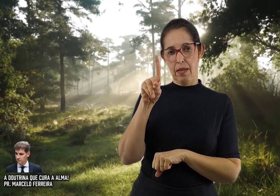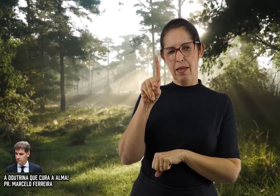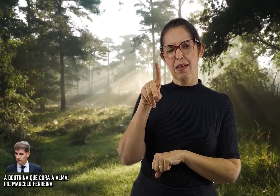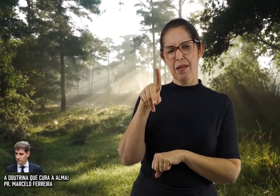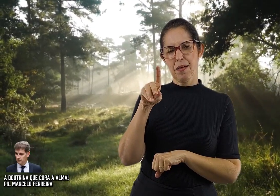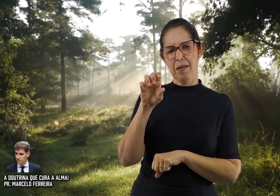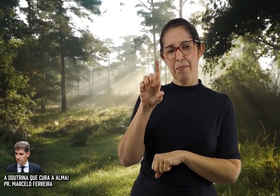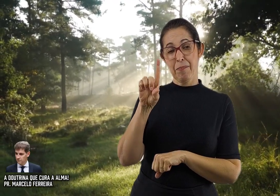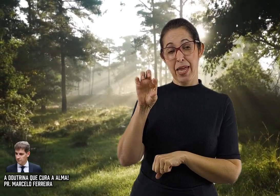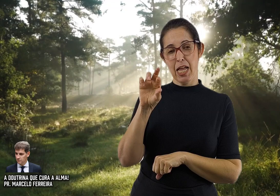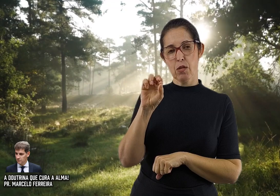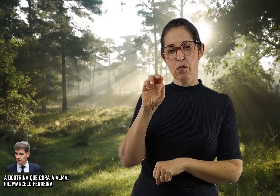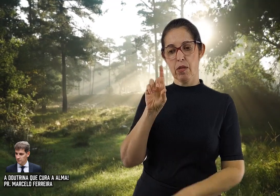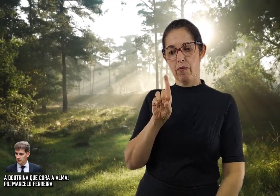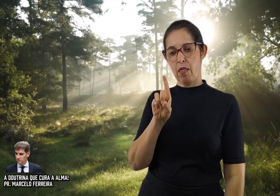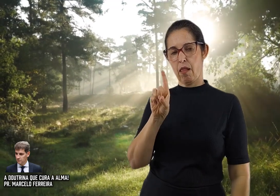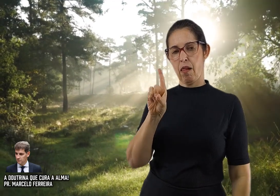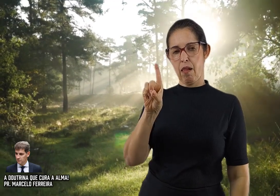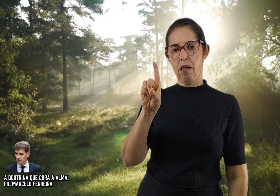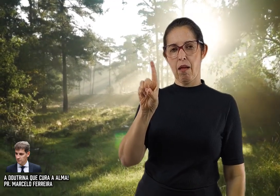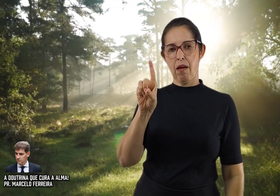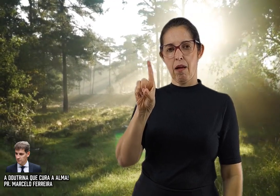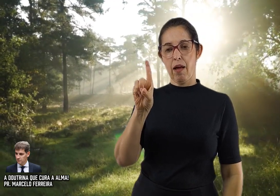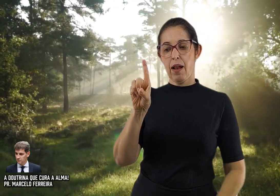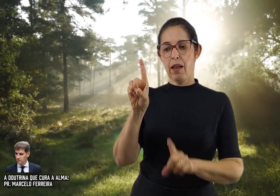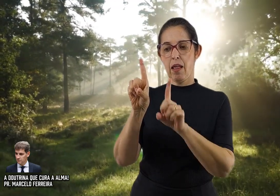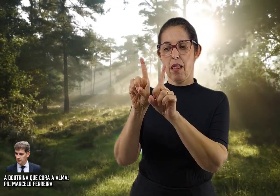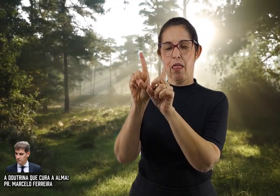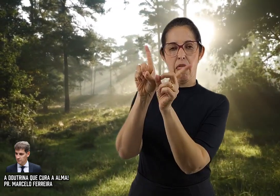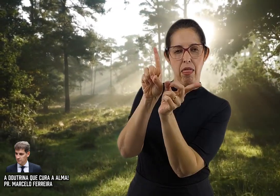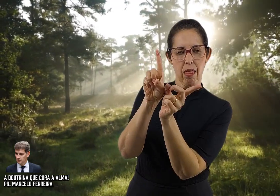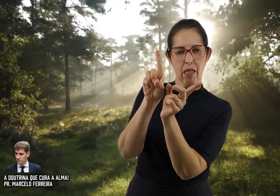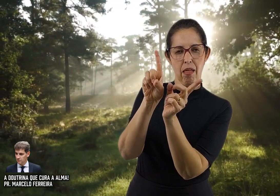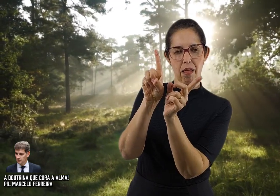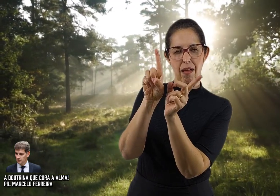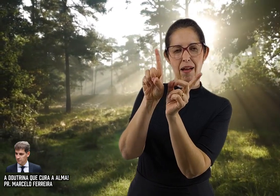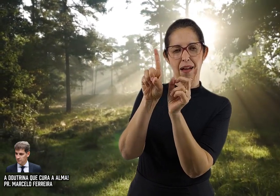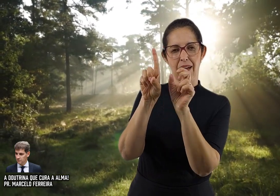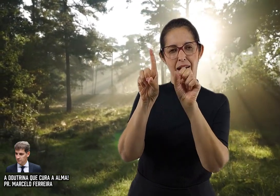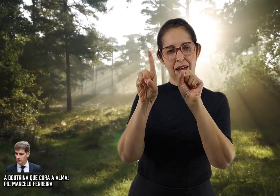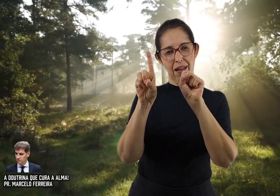Pedro estava passando e os enfermos tinham tanta fé,